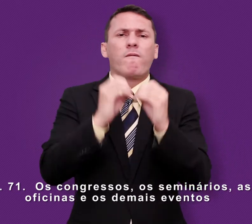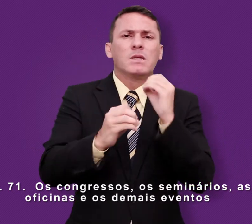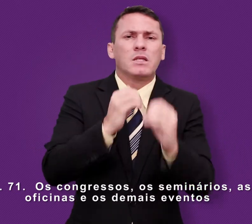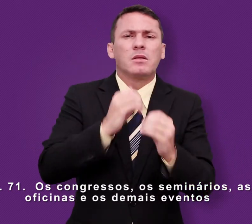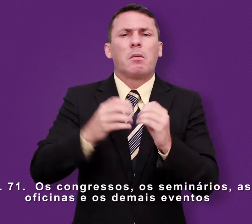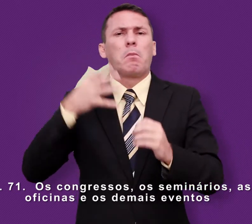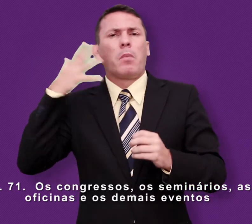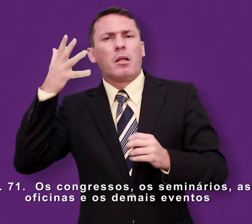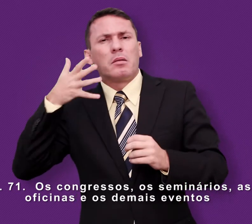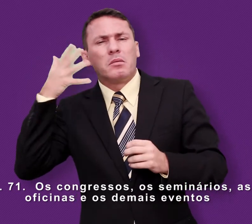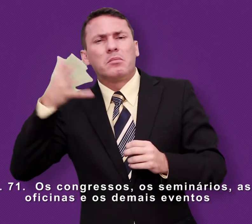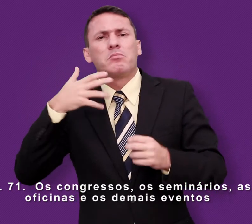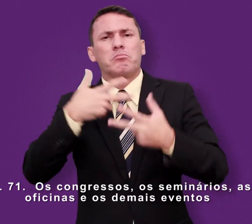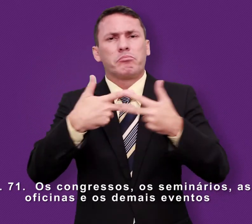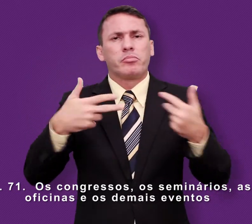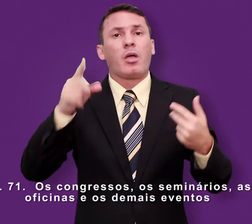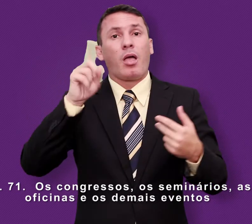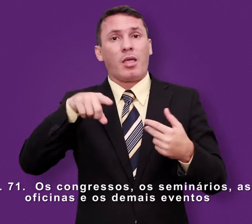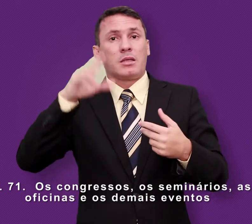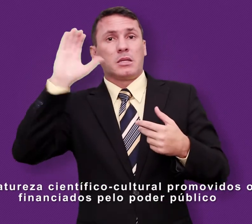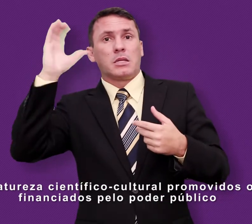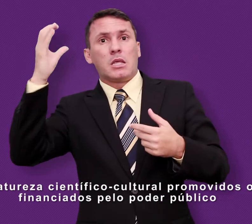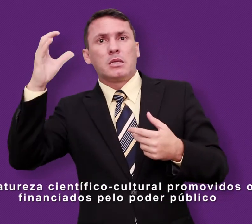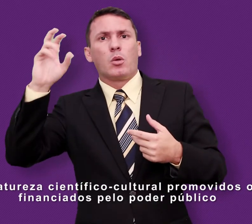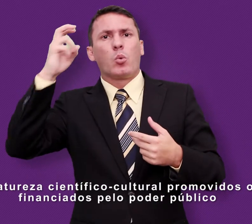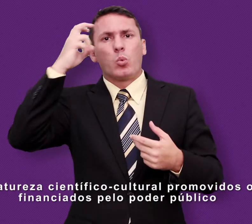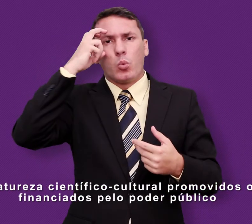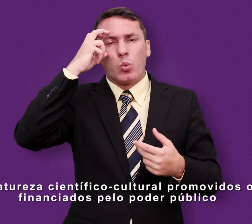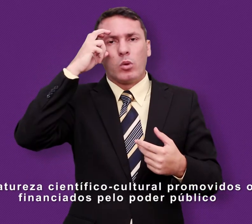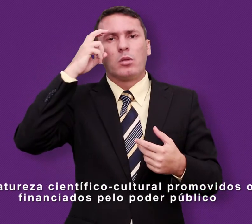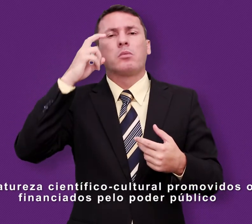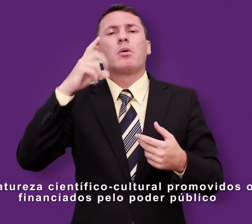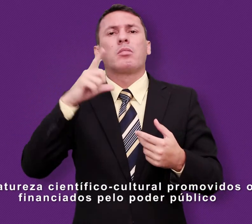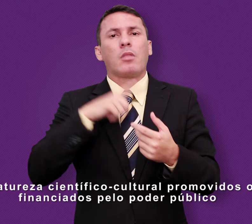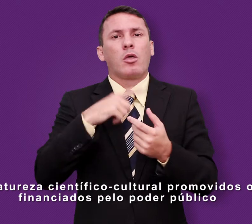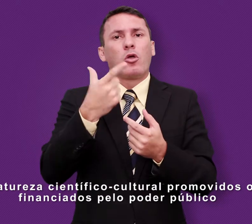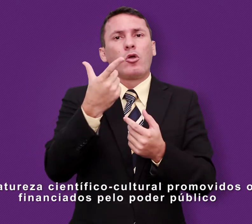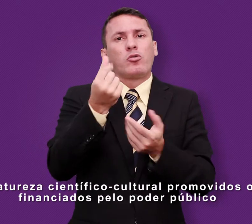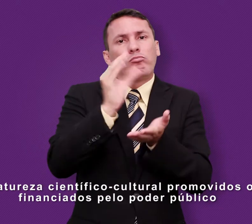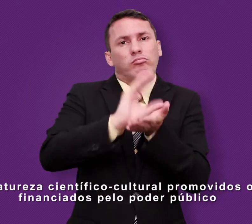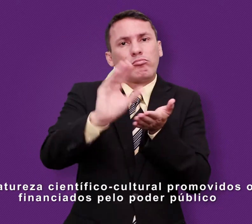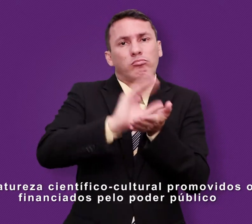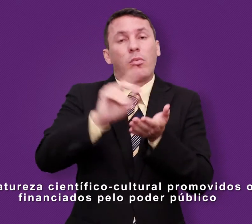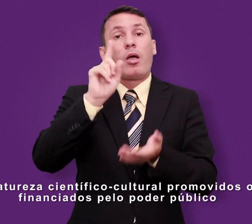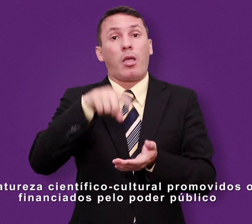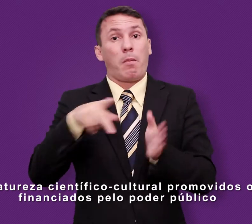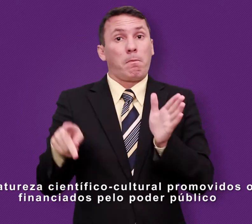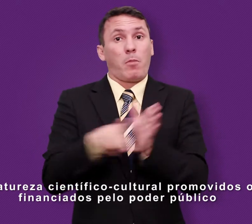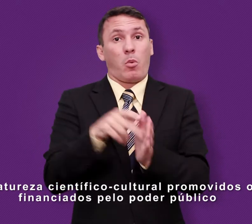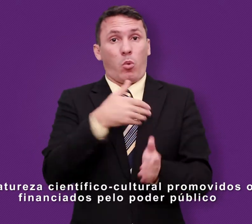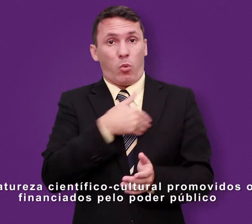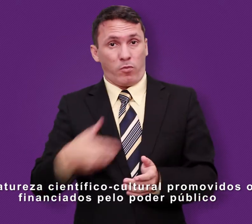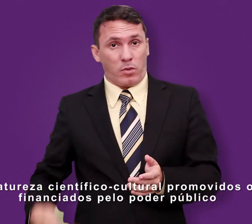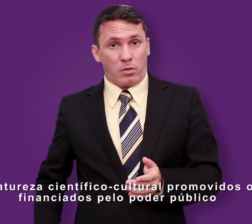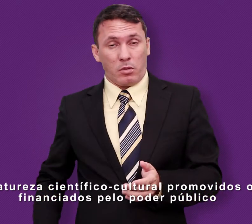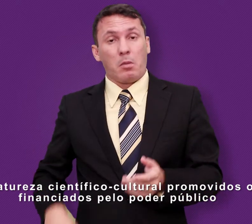as oficinas e os demais eventos de natureza científico-cultural promovidos ou financiados pelo poder